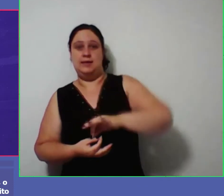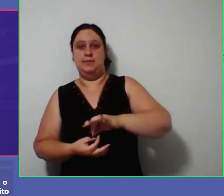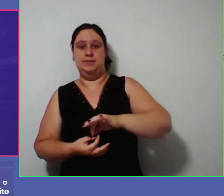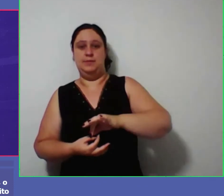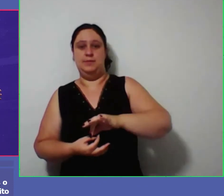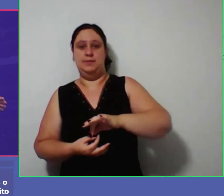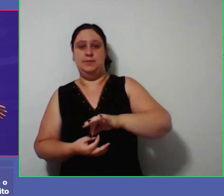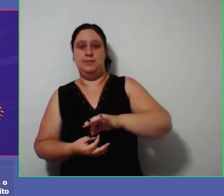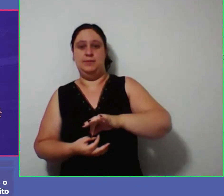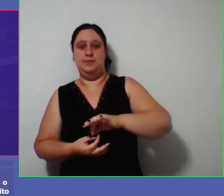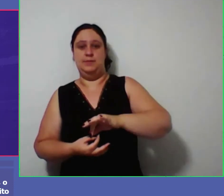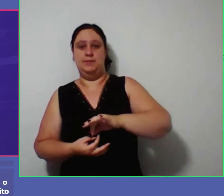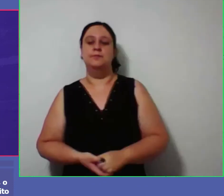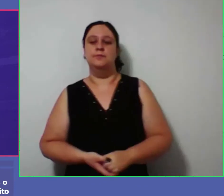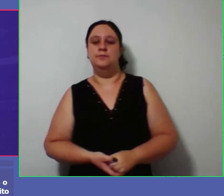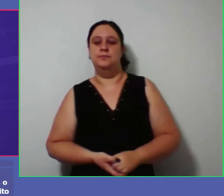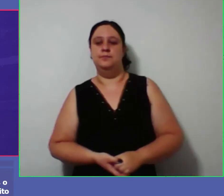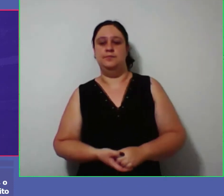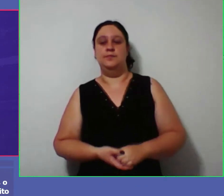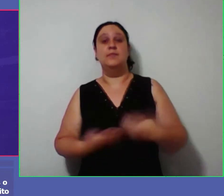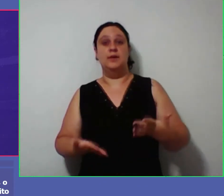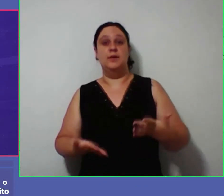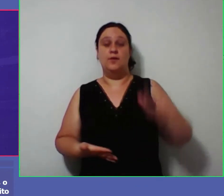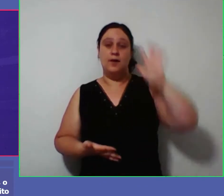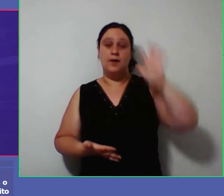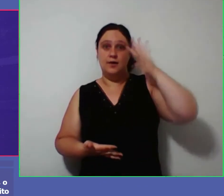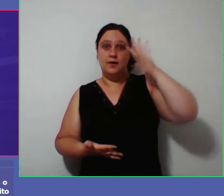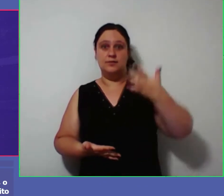é a solução, é a salvação.